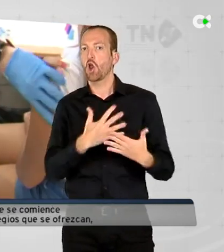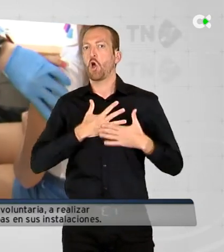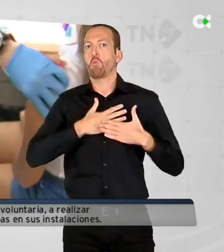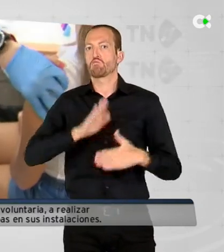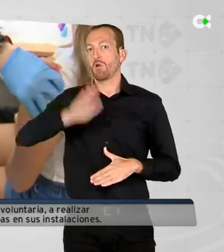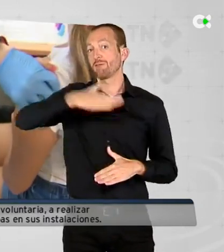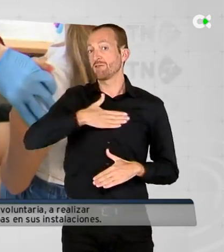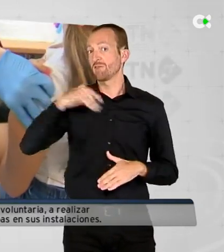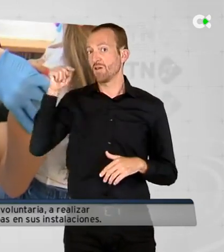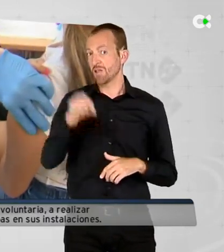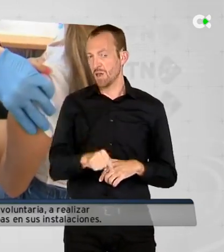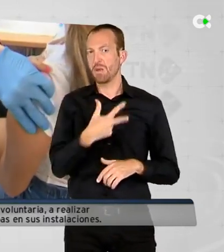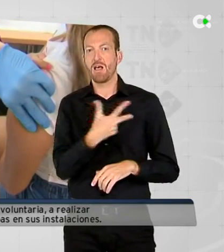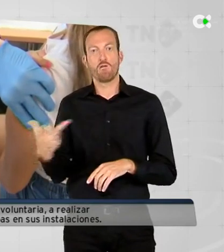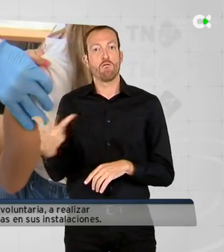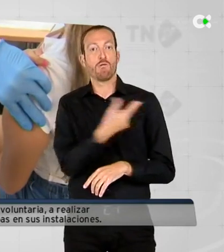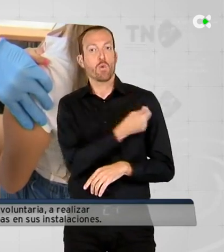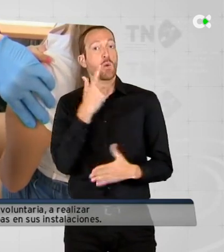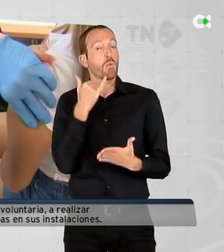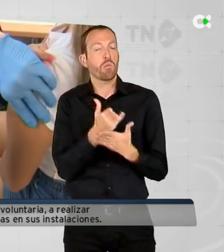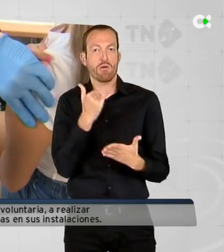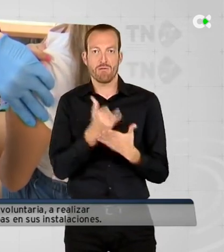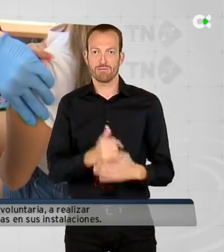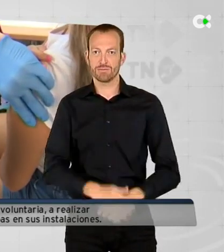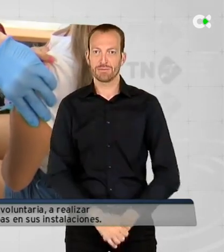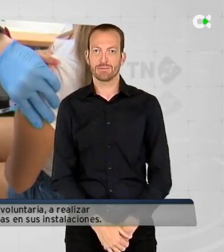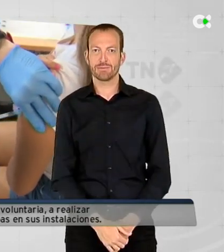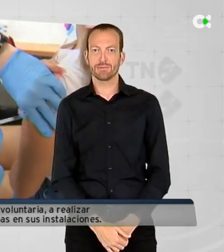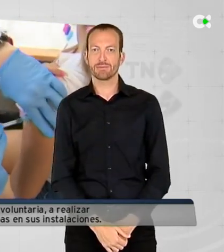de forma voluntaria a realizar estas pruebas en sus instalaciones